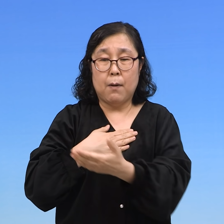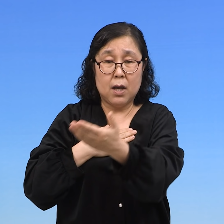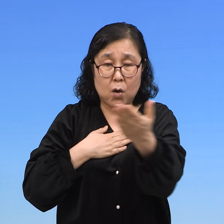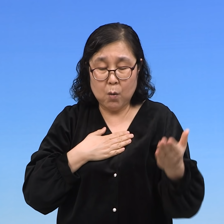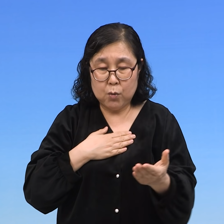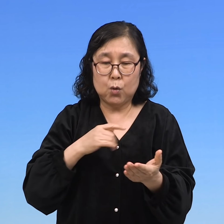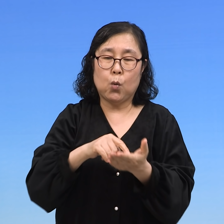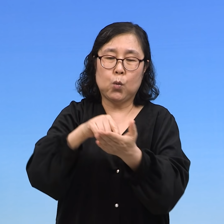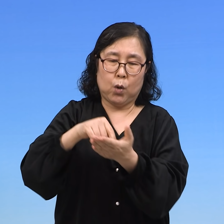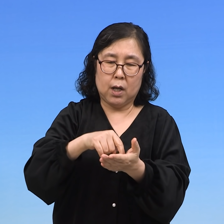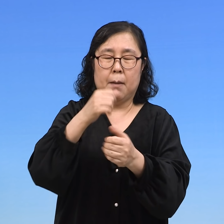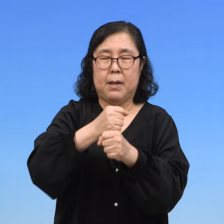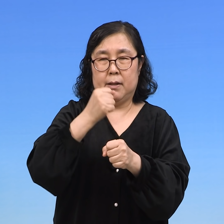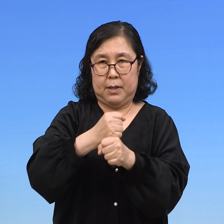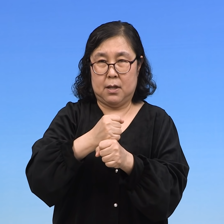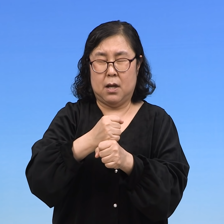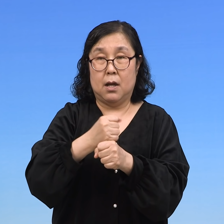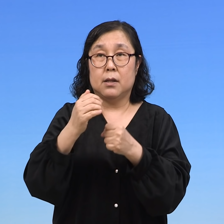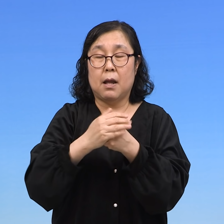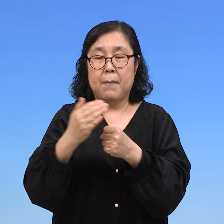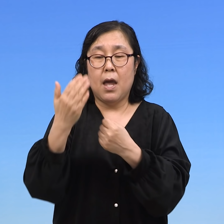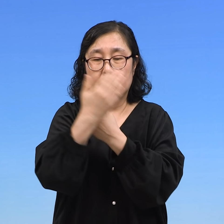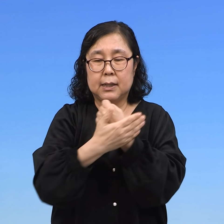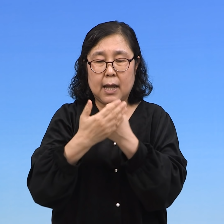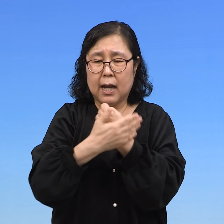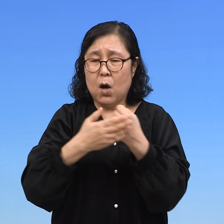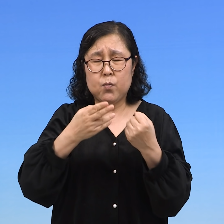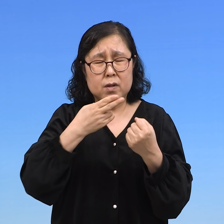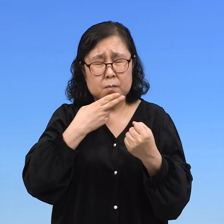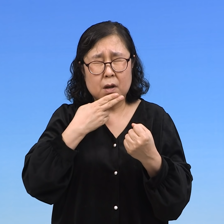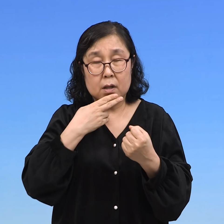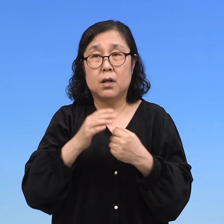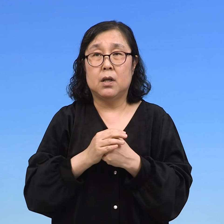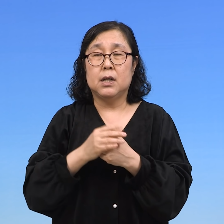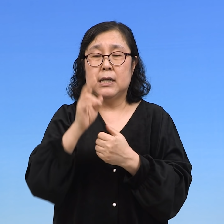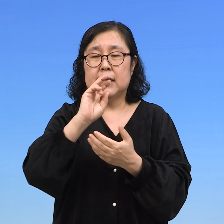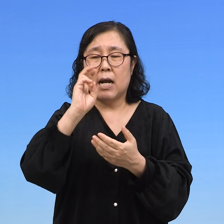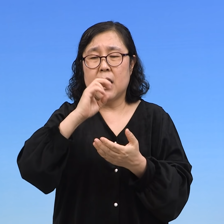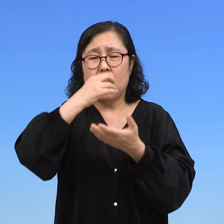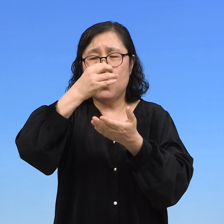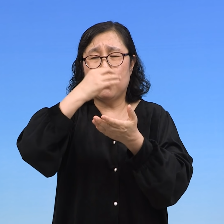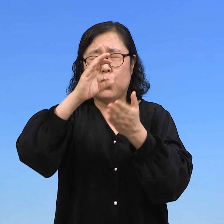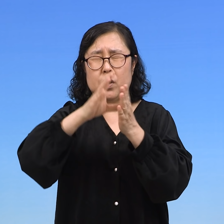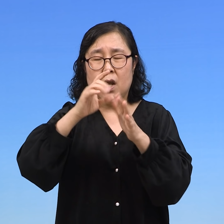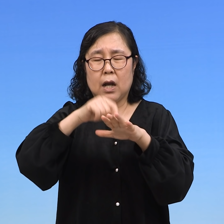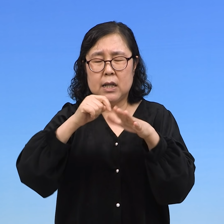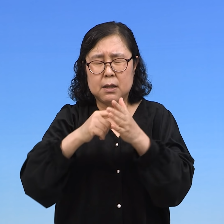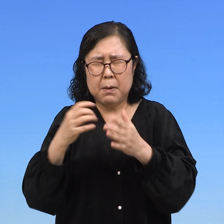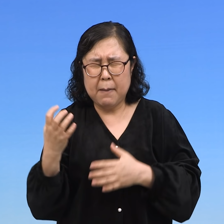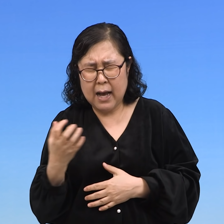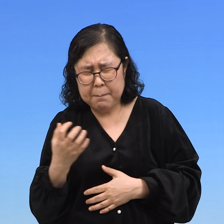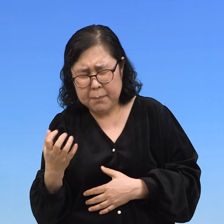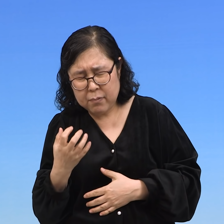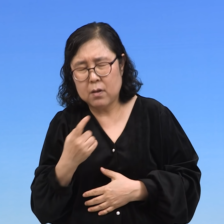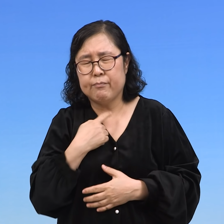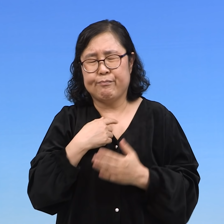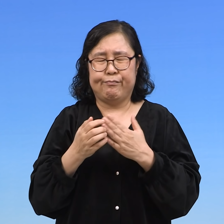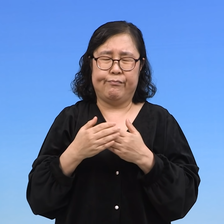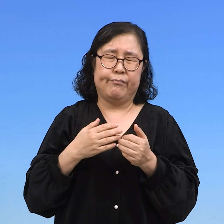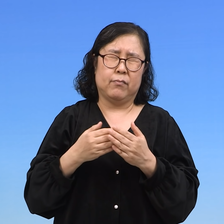고독하게 만들 수 있다는 것 그래서 은혜 아니면 이 찬양을 부르는데 마음이 막 점에 오는 걸 경험한